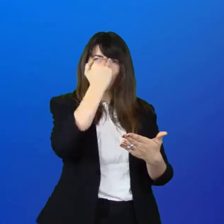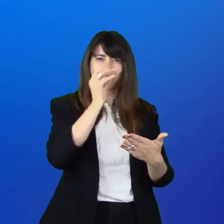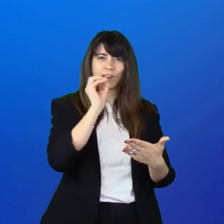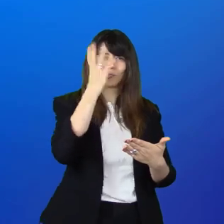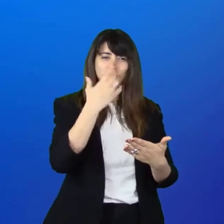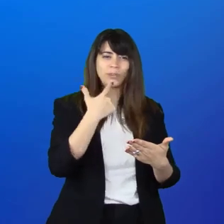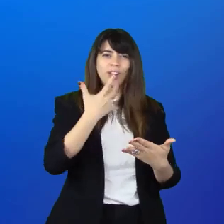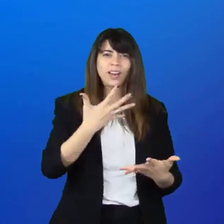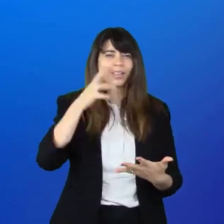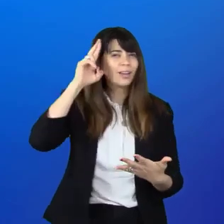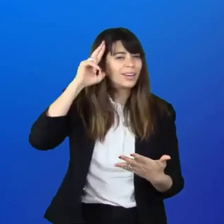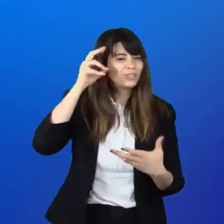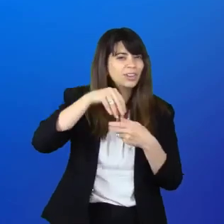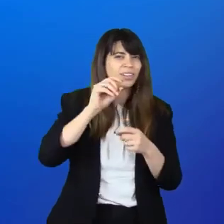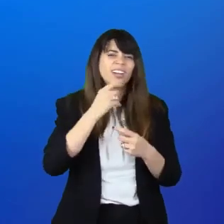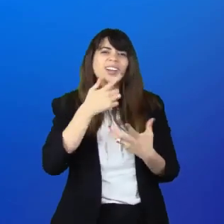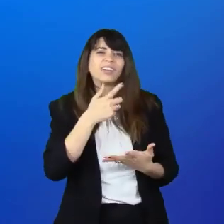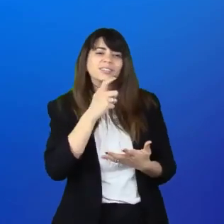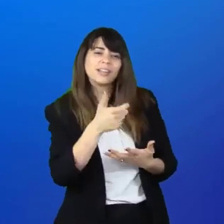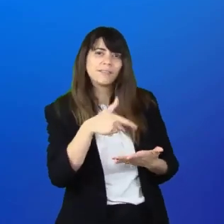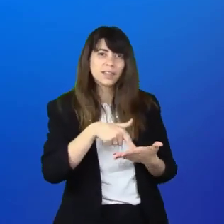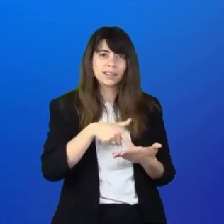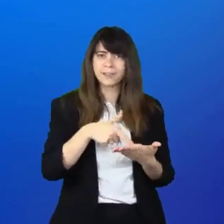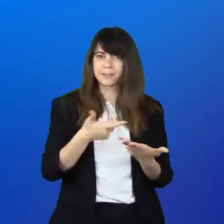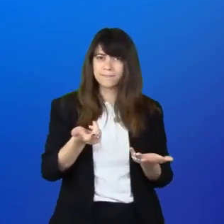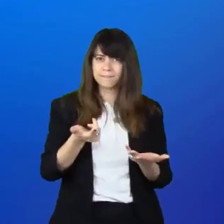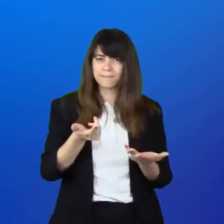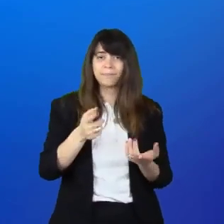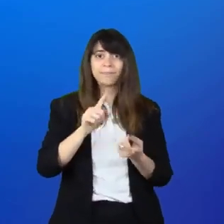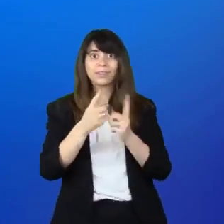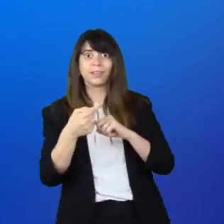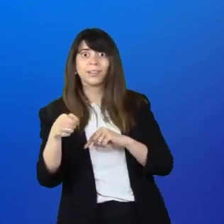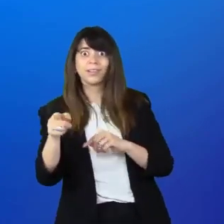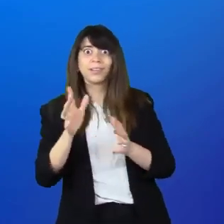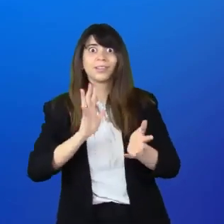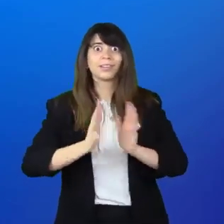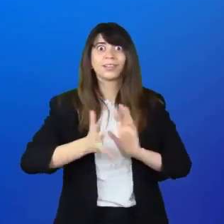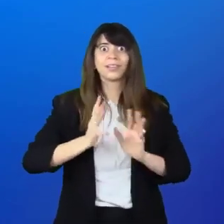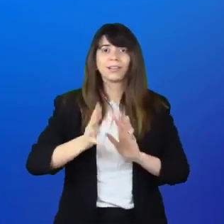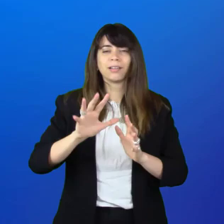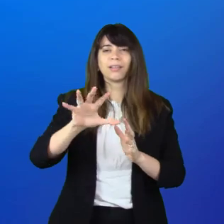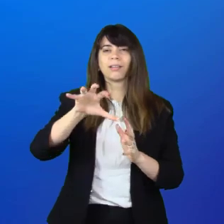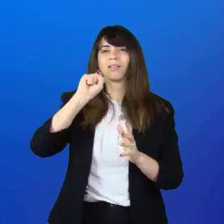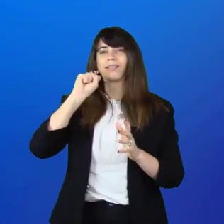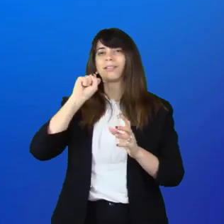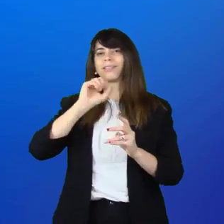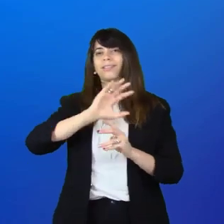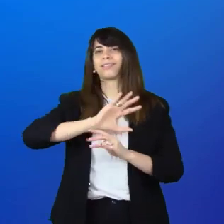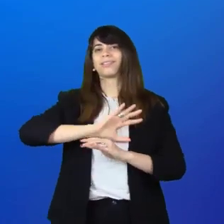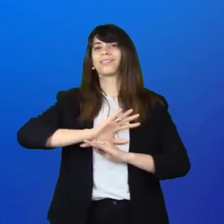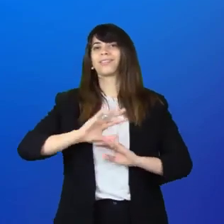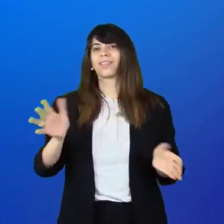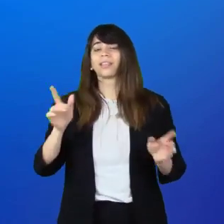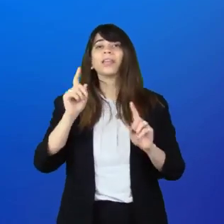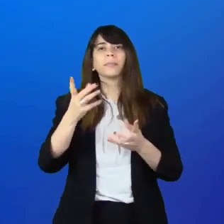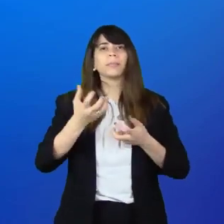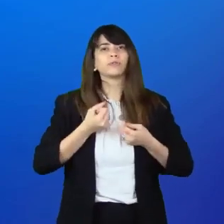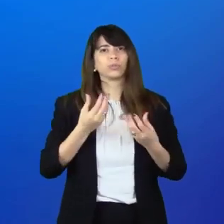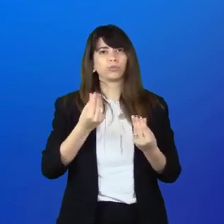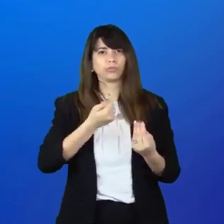leer, pero no entendía bien qué era lo que quería decir, qué significaba, no razonaba. En cambio, con la lengua de señas, la comprensión era total. Me